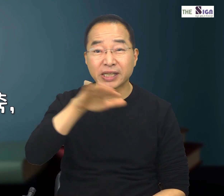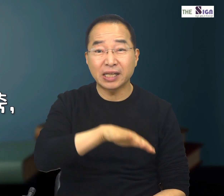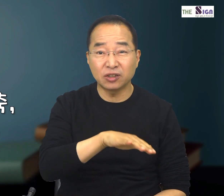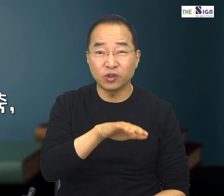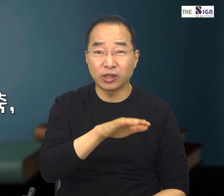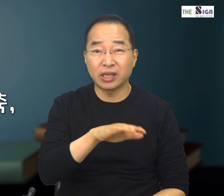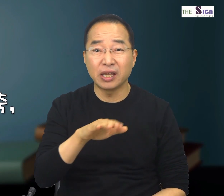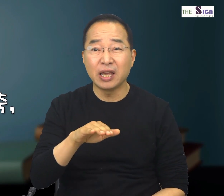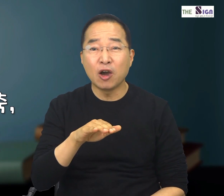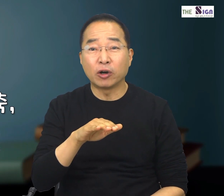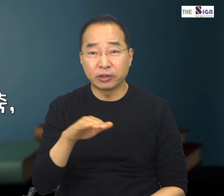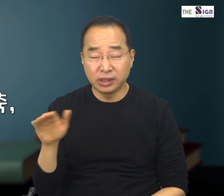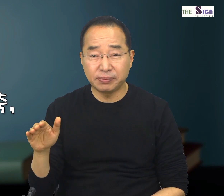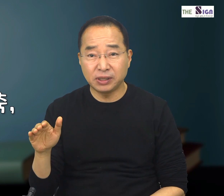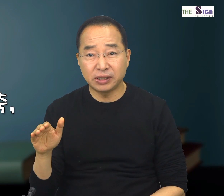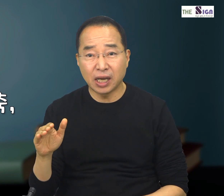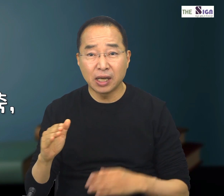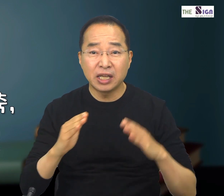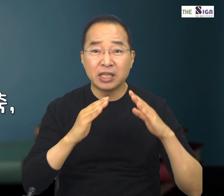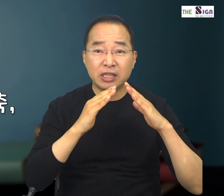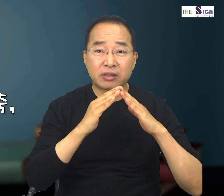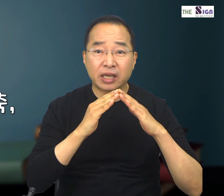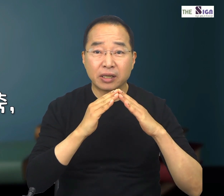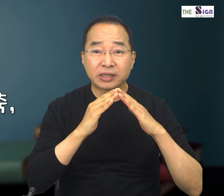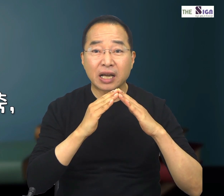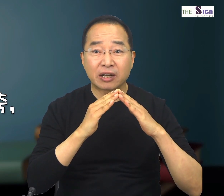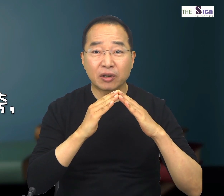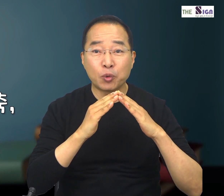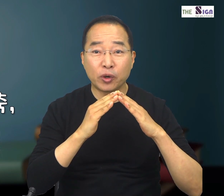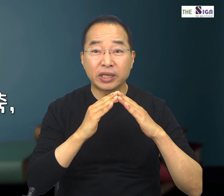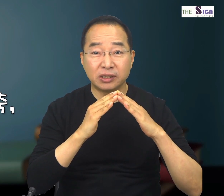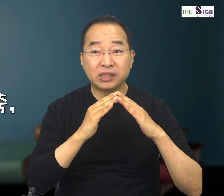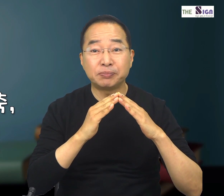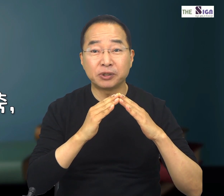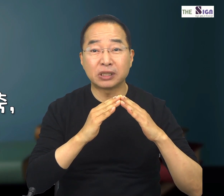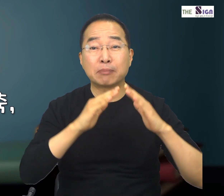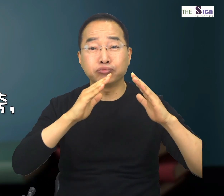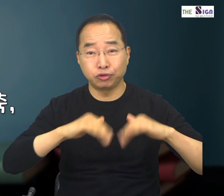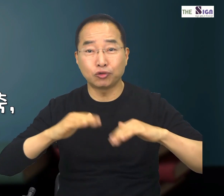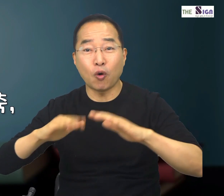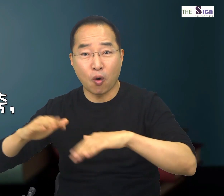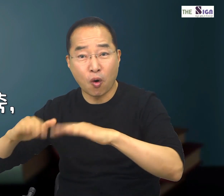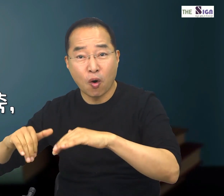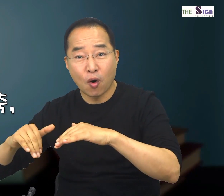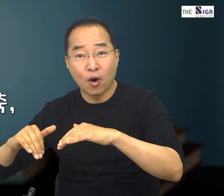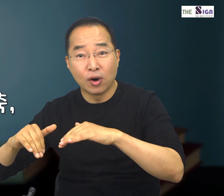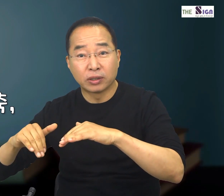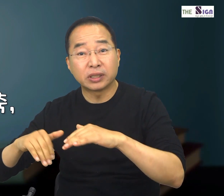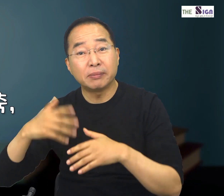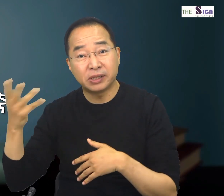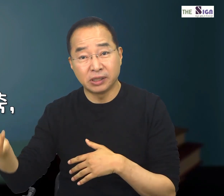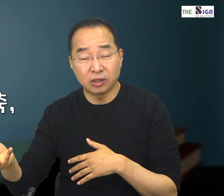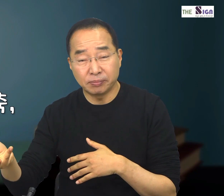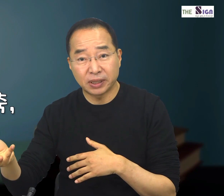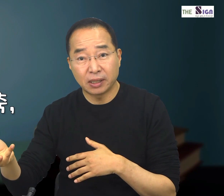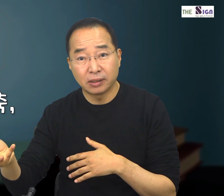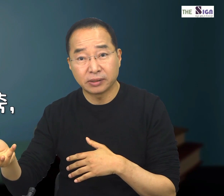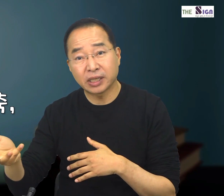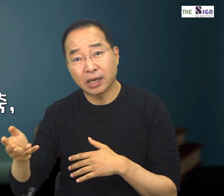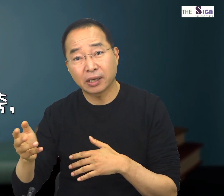있고 여기에 어떤 집이 있느냐, 이렇게 삼각형 모양이 있는 집들을 다 부수고 그 다음에 짓는 겁니다. 자,